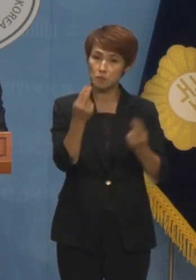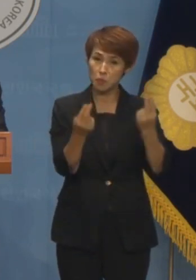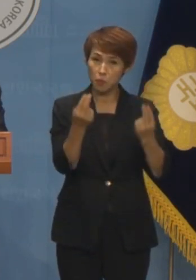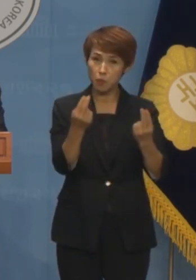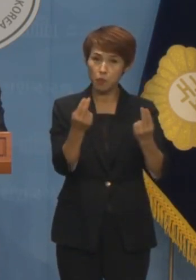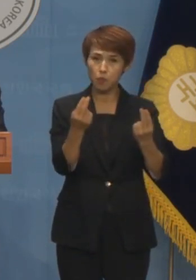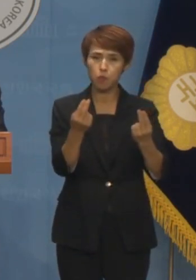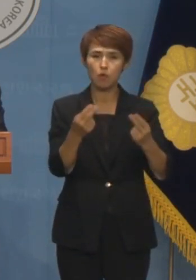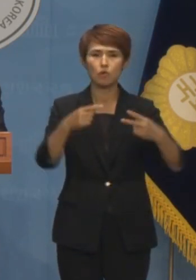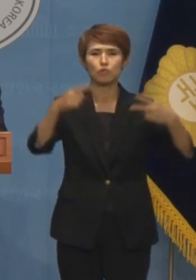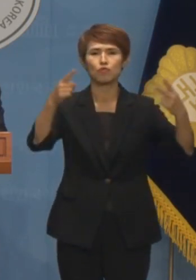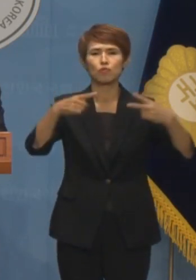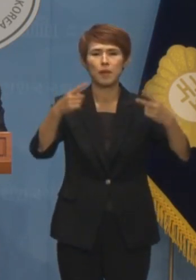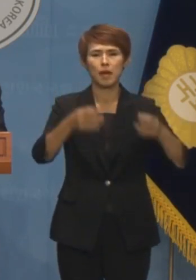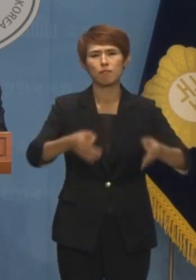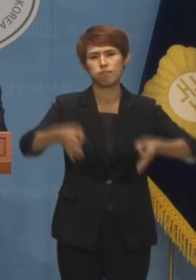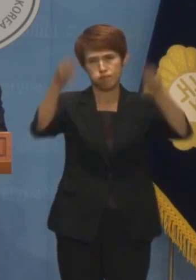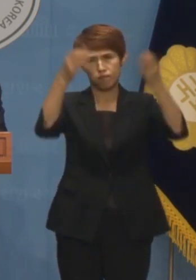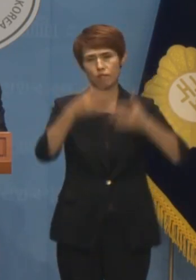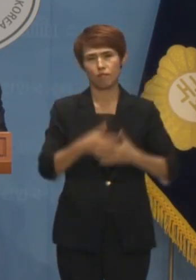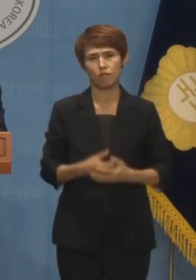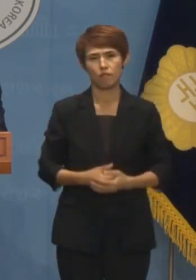1.4%보다 2배 이상 급등했습니다.